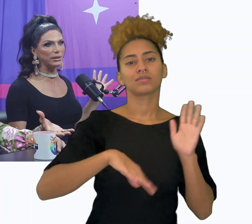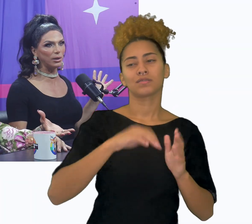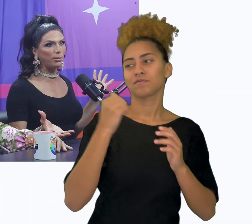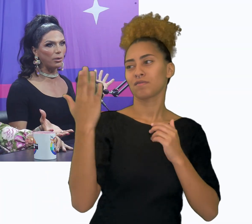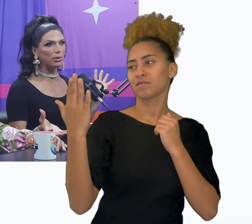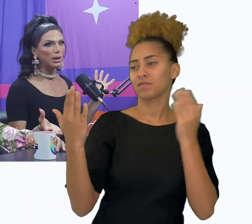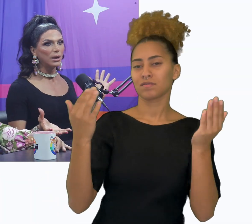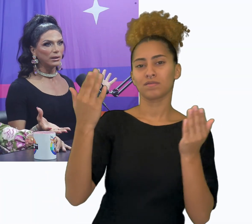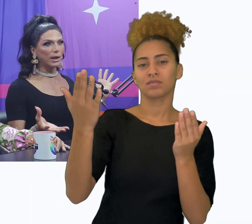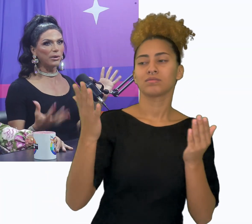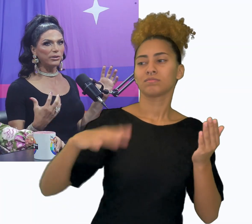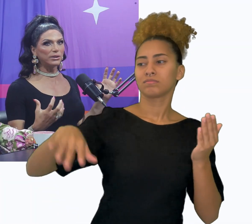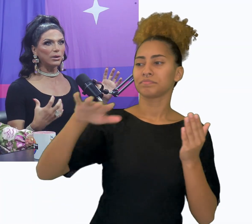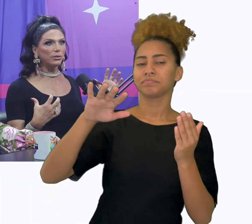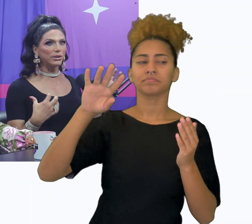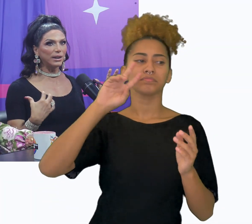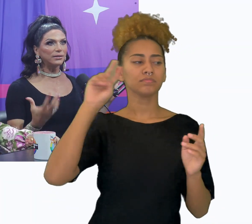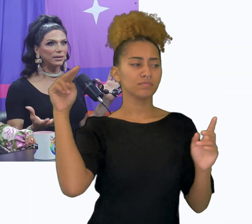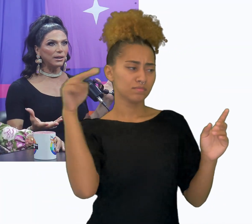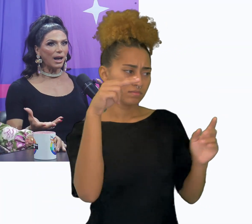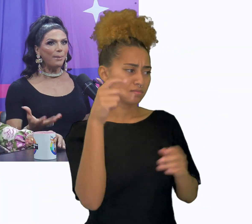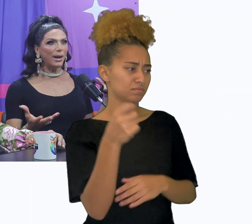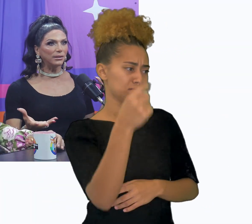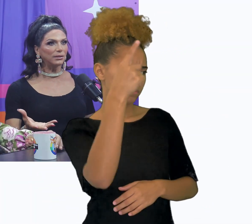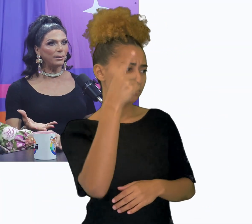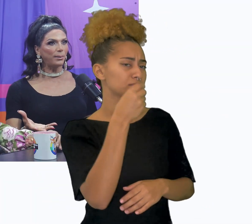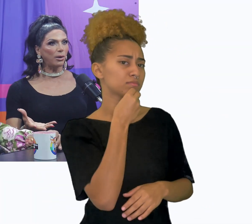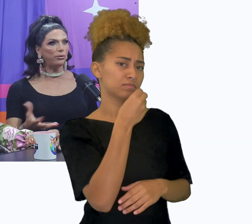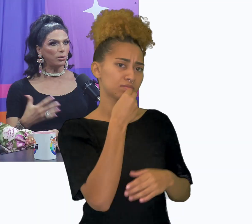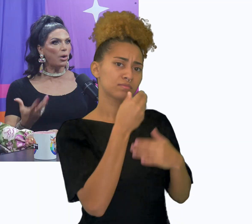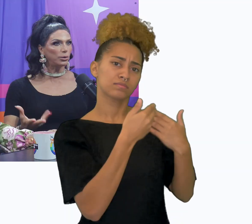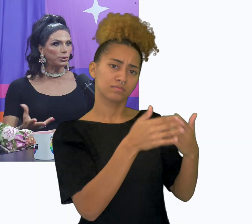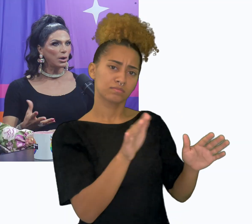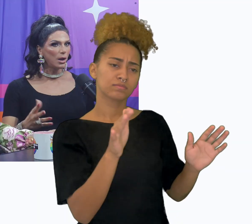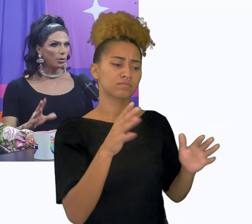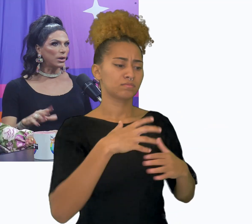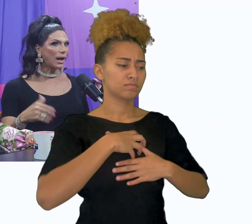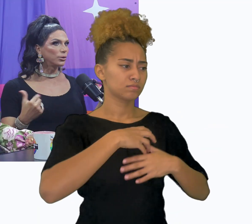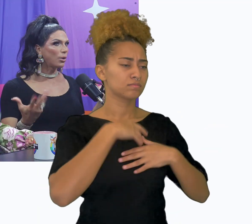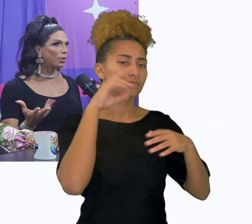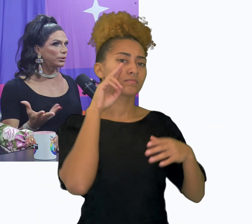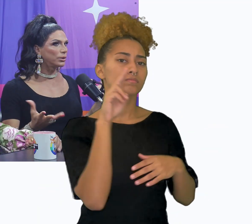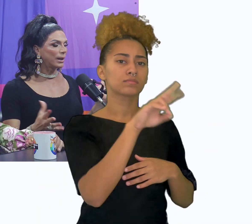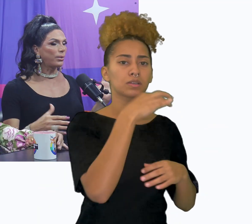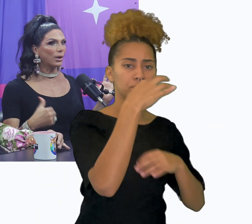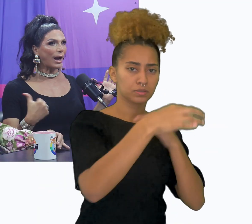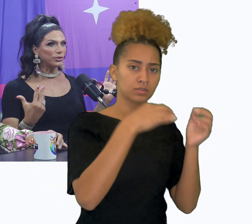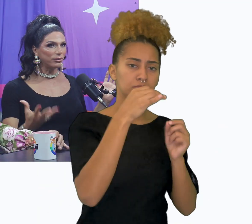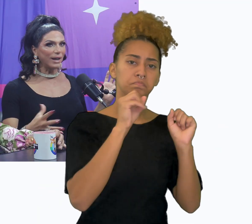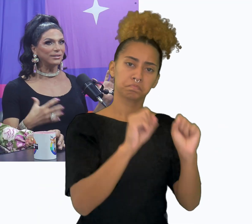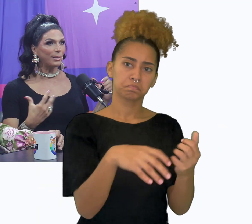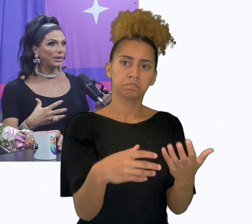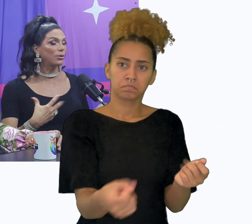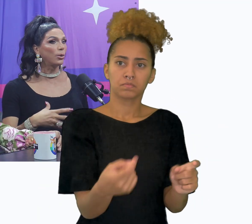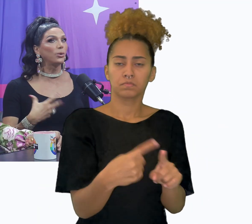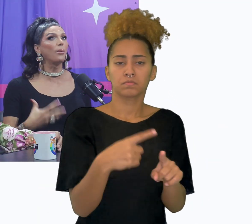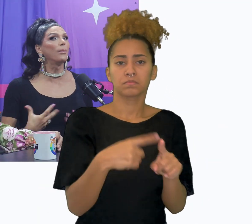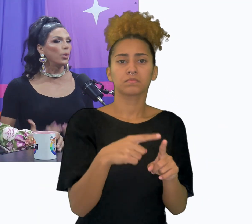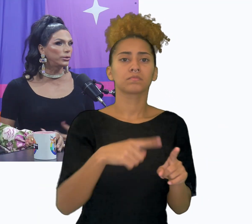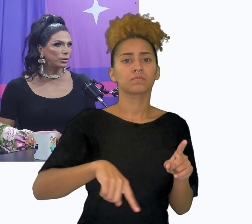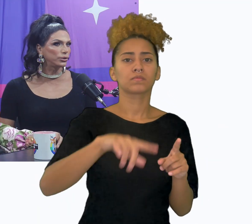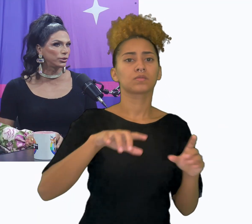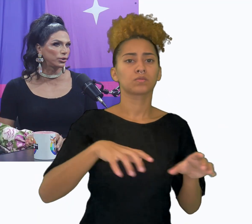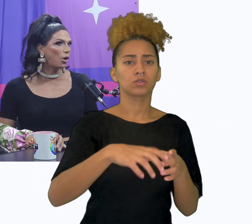pessoas de fora têm um pouco, né, uma visão que você tem que ser aberta também para ouvir o outro, o olhar do outro, né, porque a Divine sempre teve um